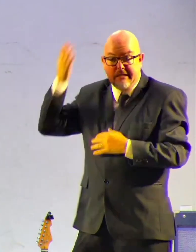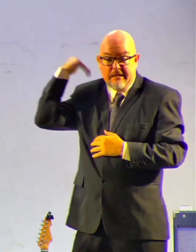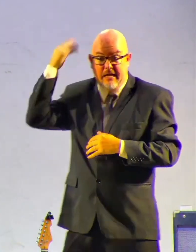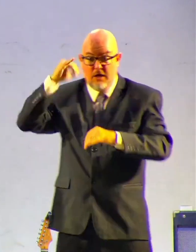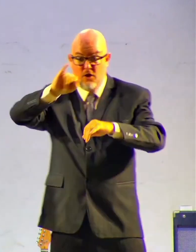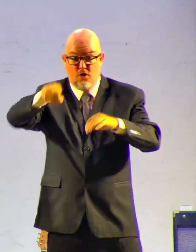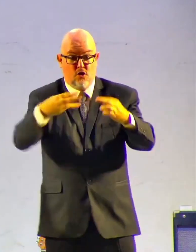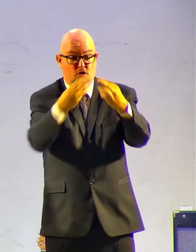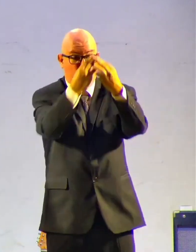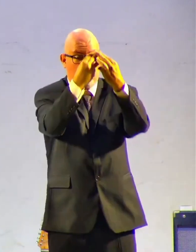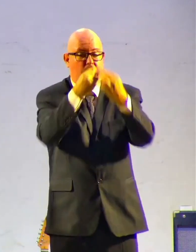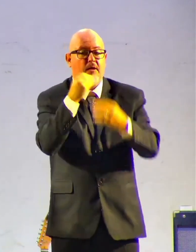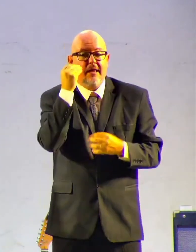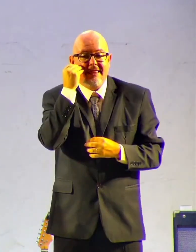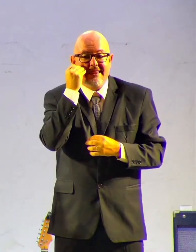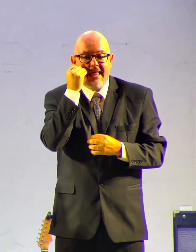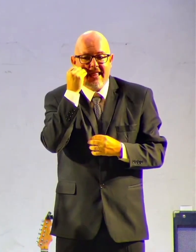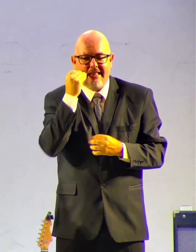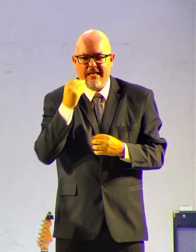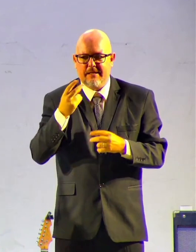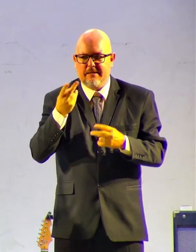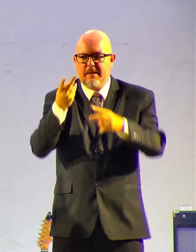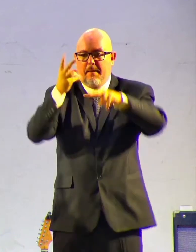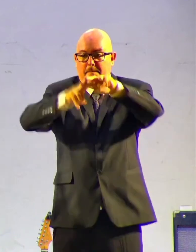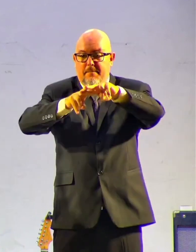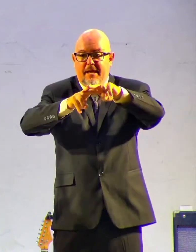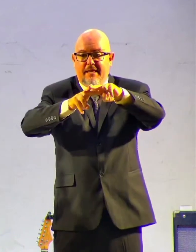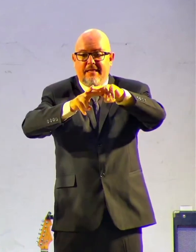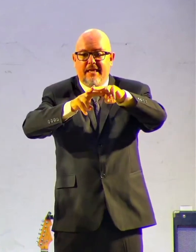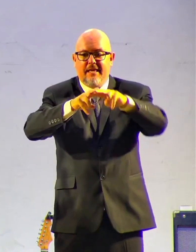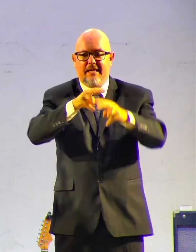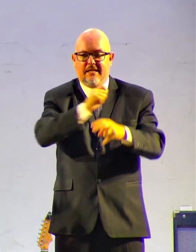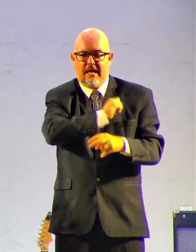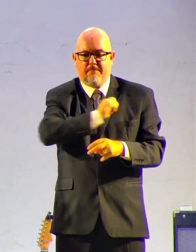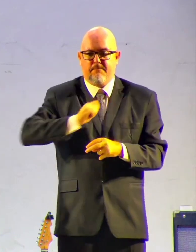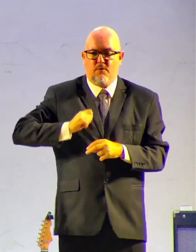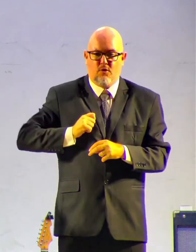tentou fazê-lo, prendendo os apóstolos,